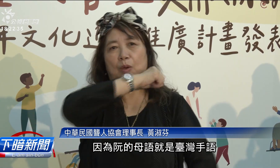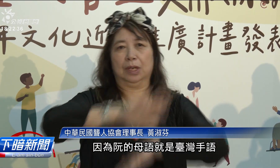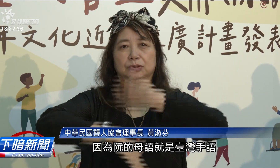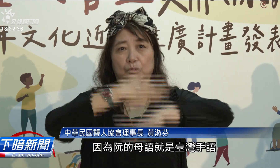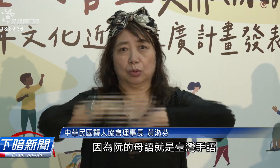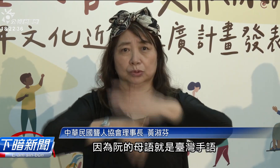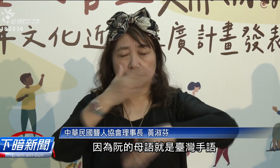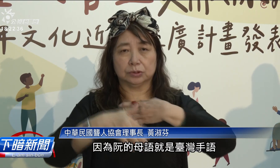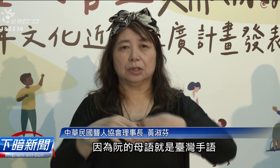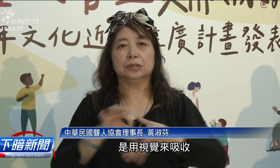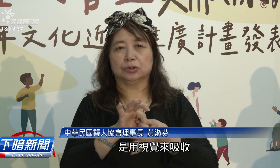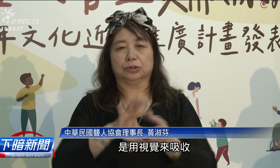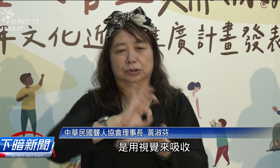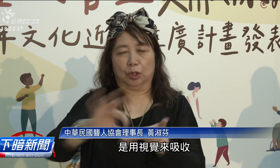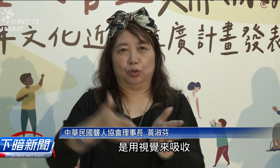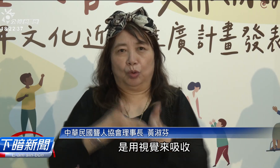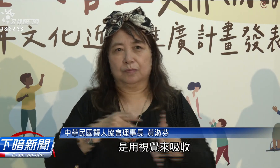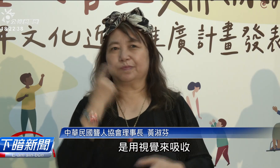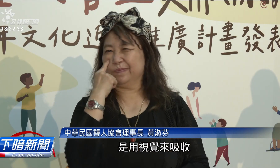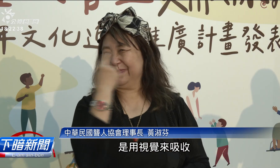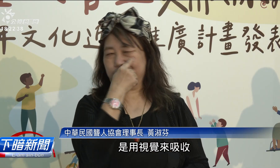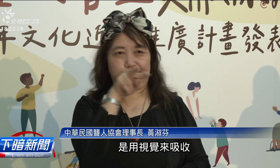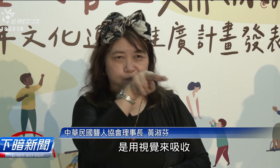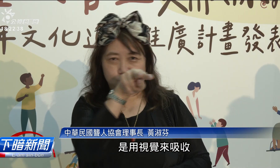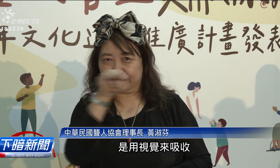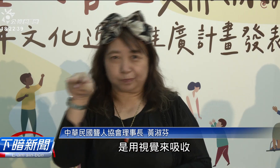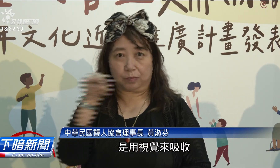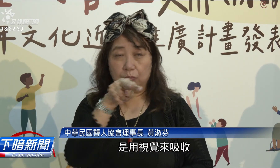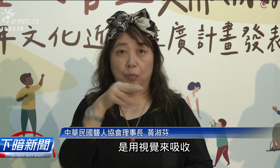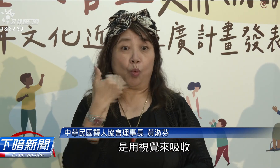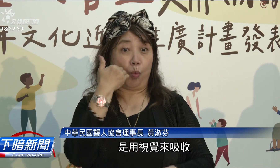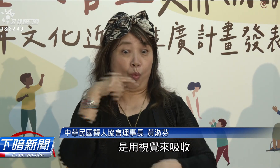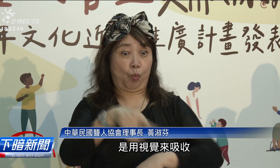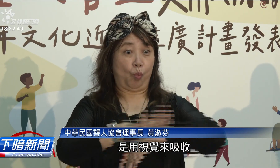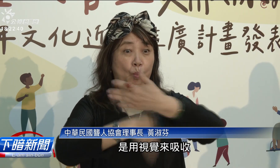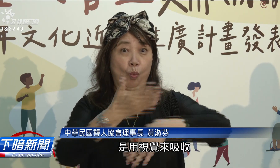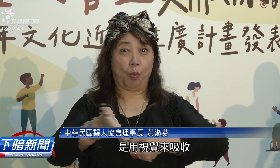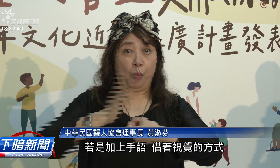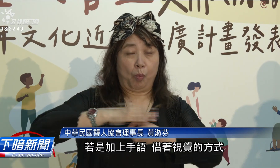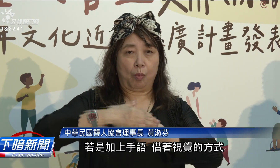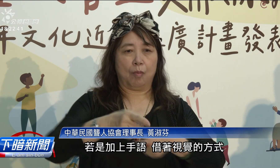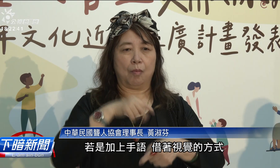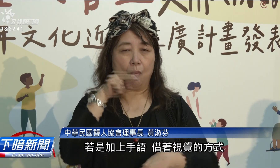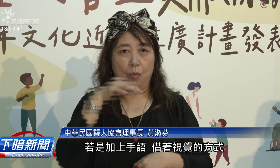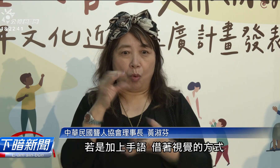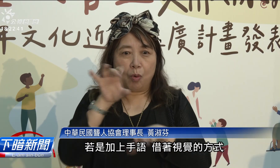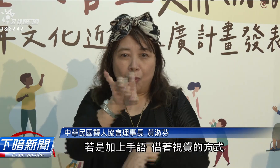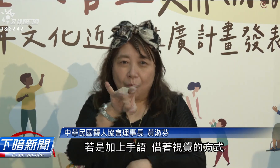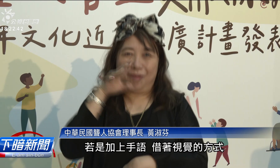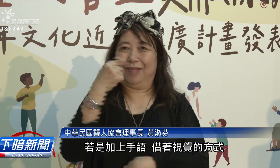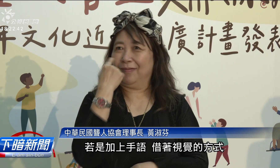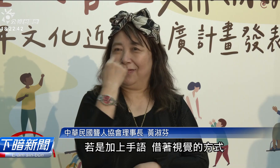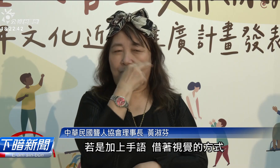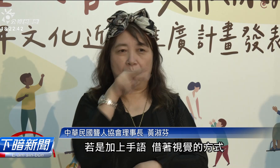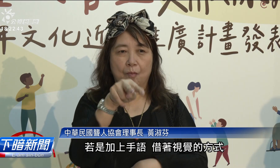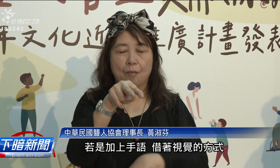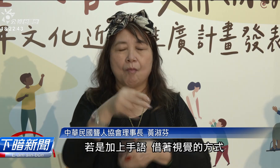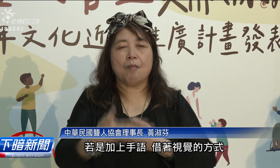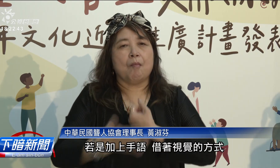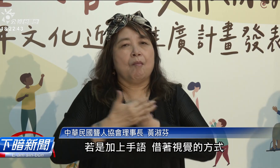语，是用视觉来吸收。如果加上手语，借由视觉的方式，